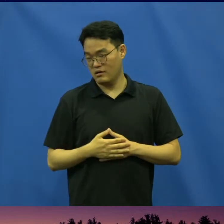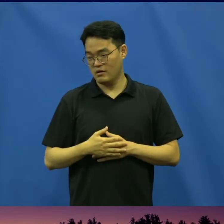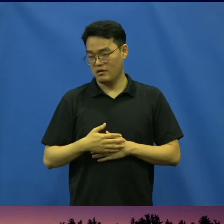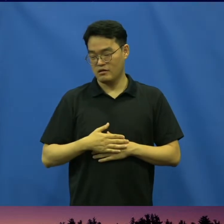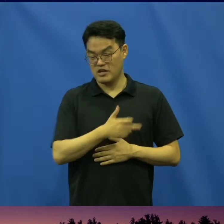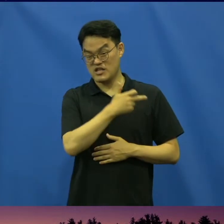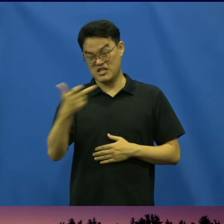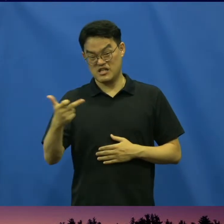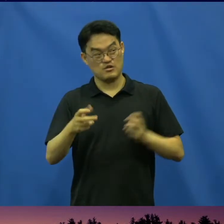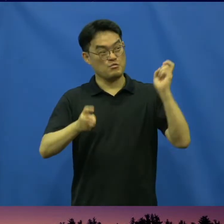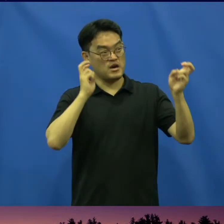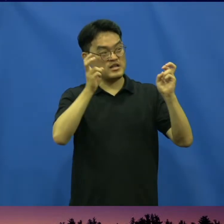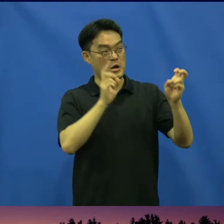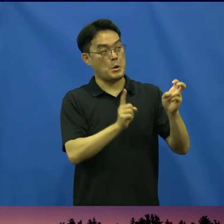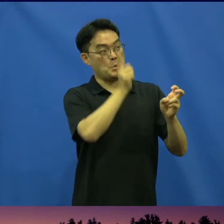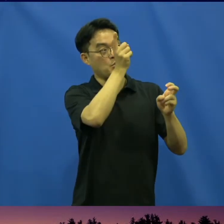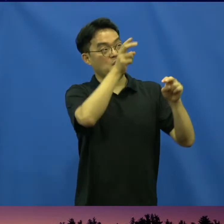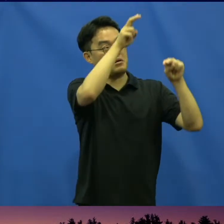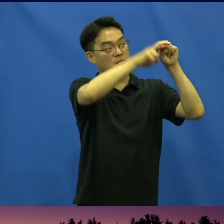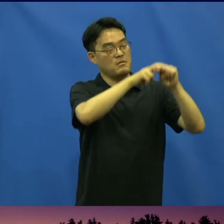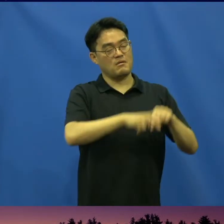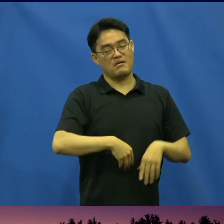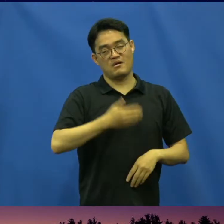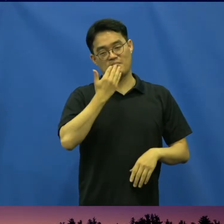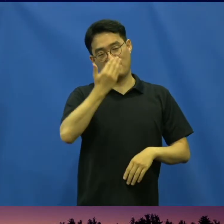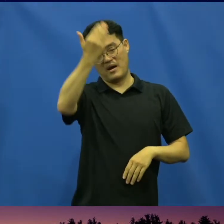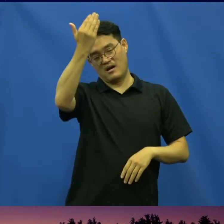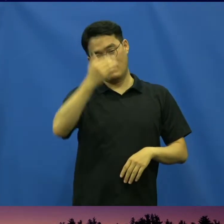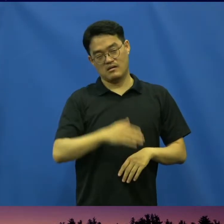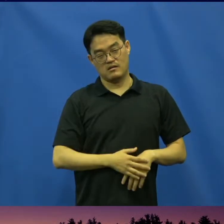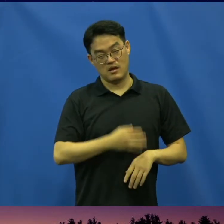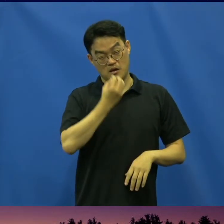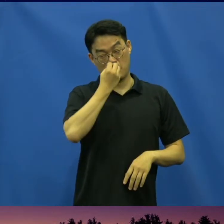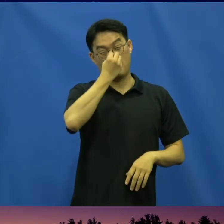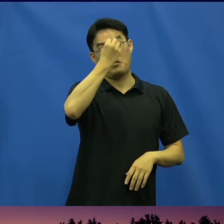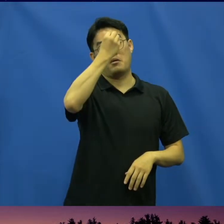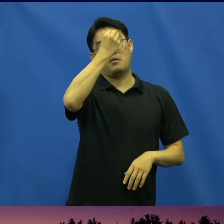근데 여러분 장어는 뭐예요? 교만한 패방의 선봉이라고 그랬잖아요.